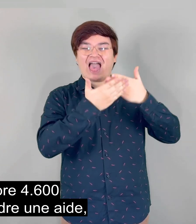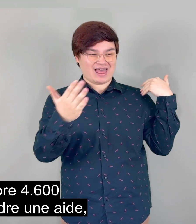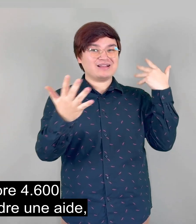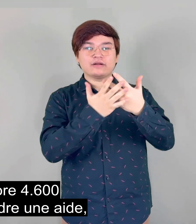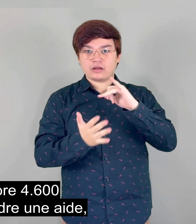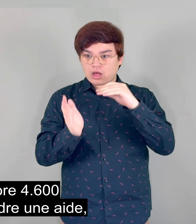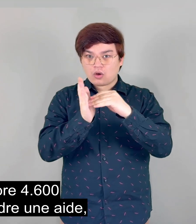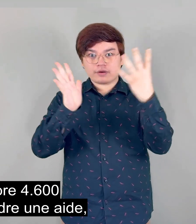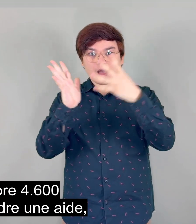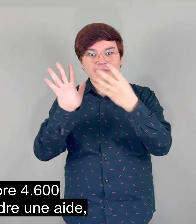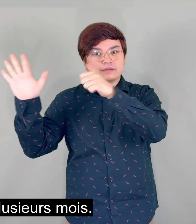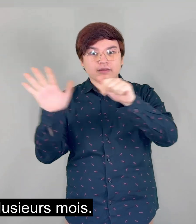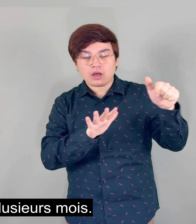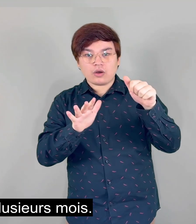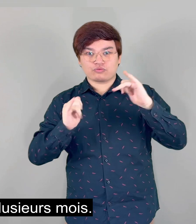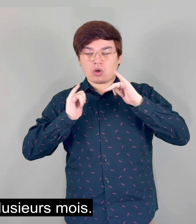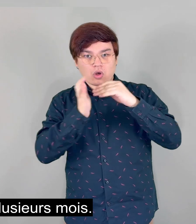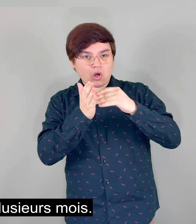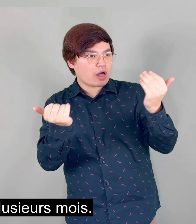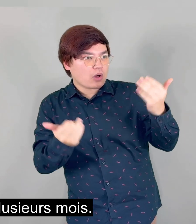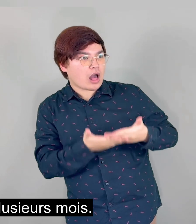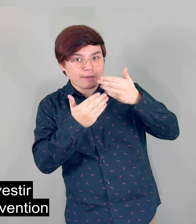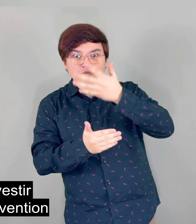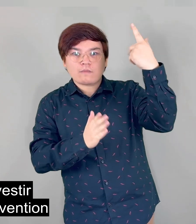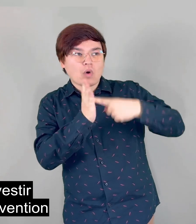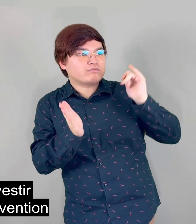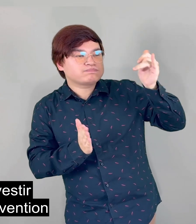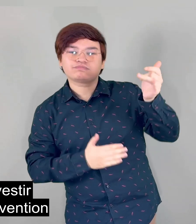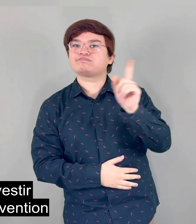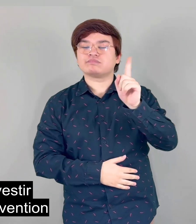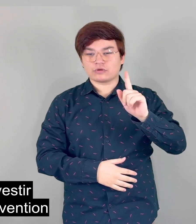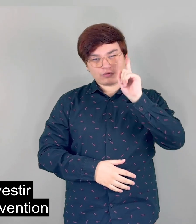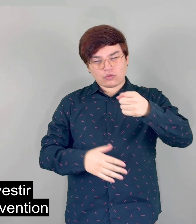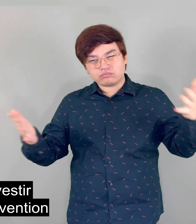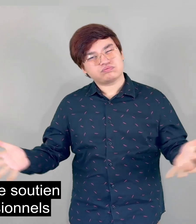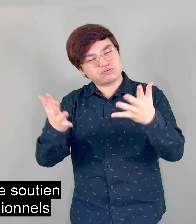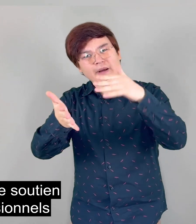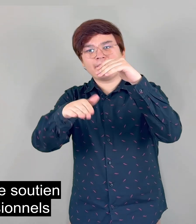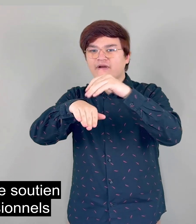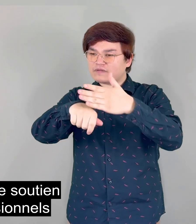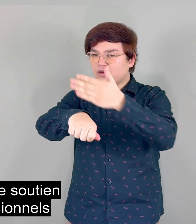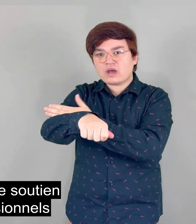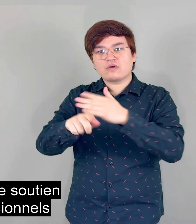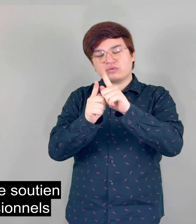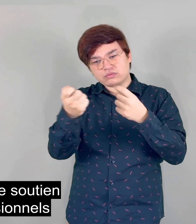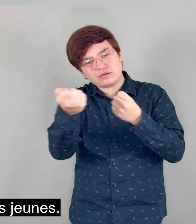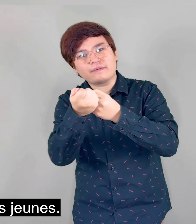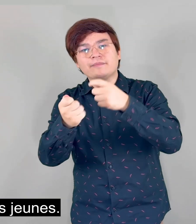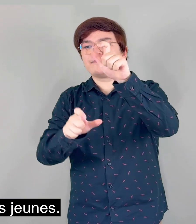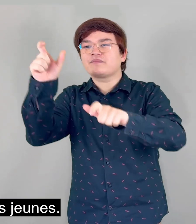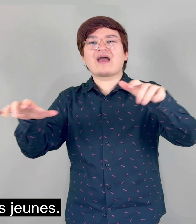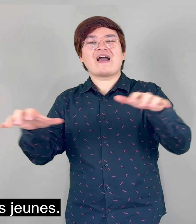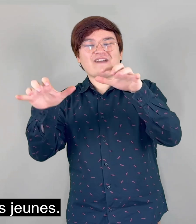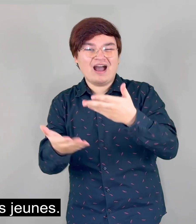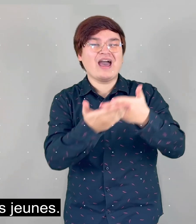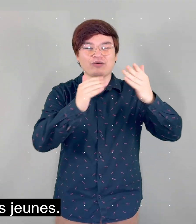4 600 qui doivent attendre une aide, parfois pendant plusieurs mois. Il faut investir dans la prévention et renforcer le soutien aux professionnels qui